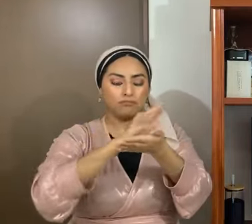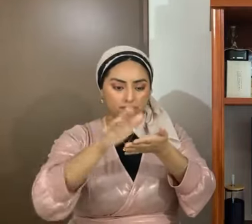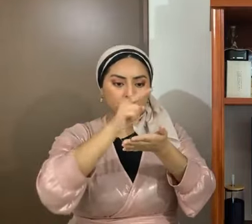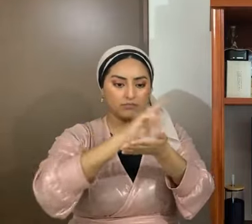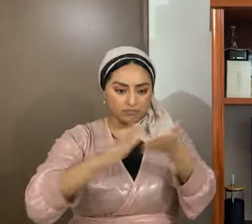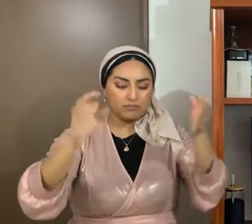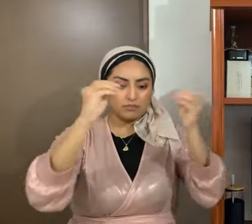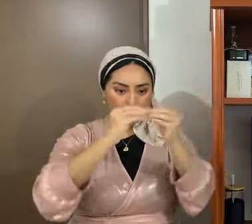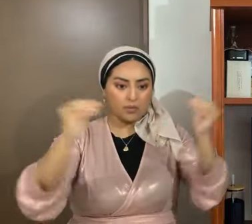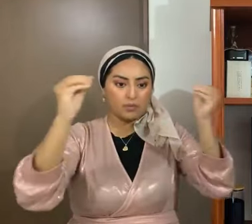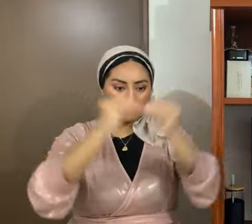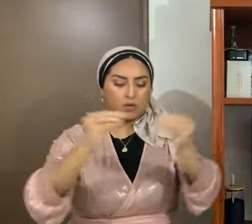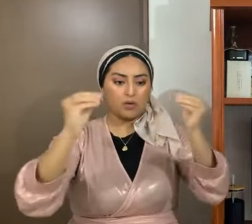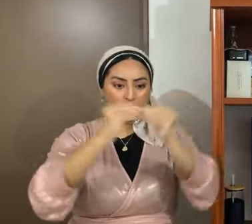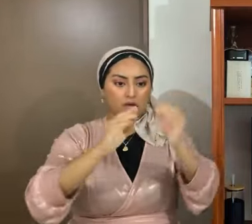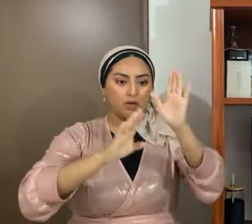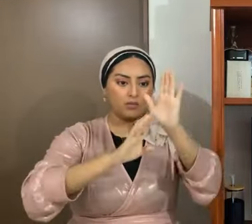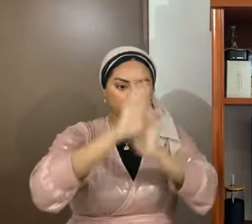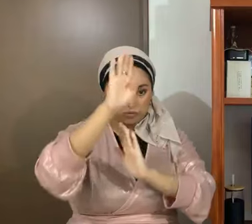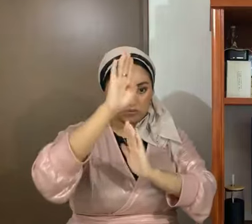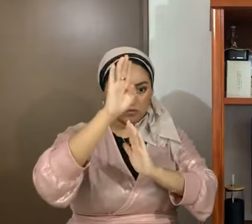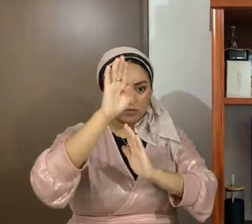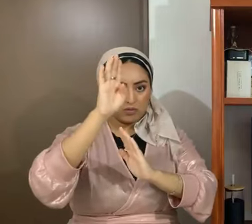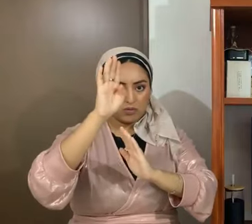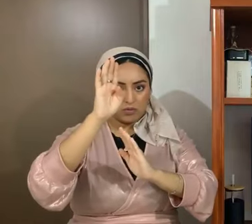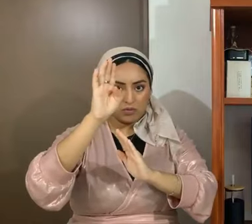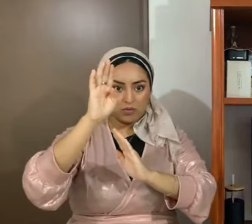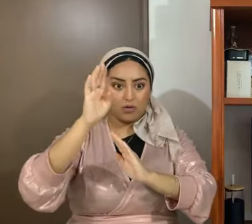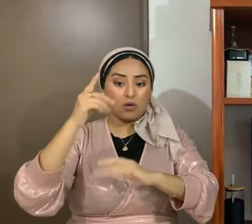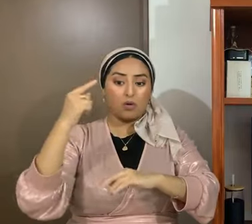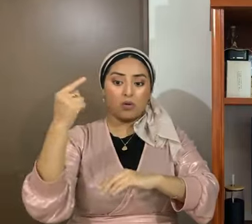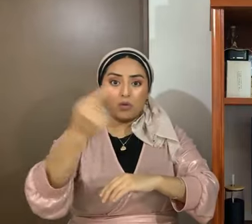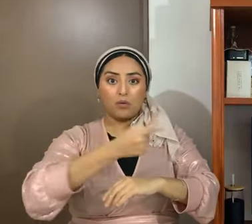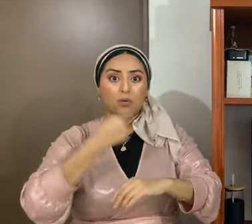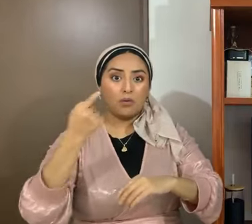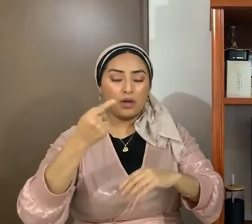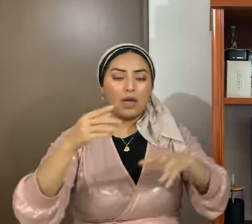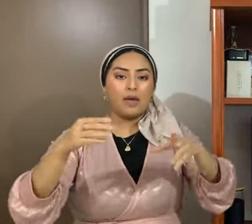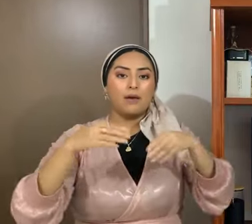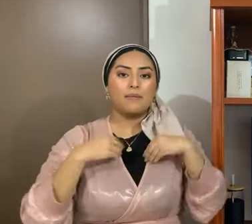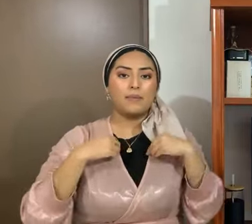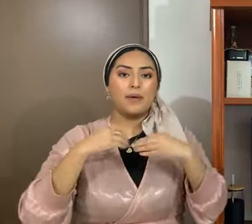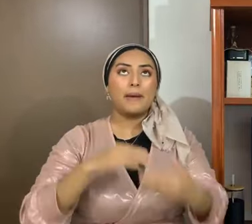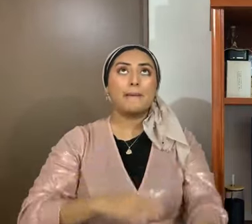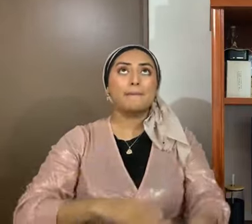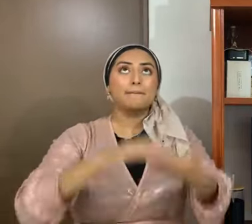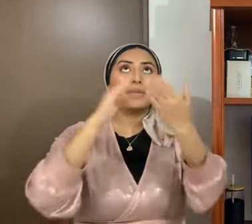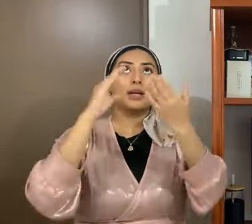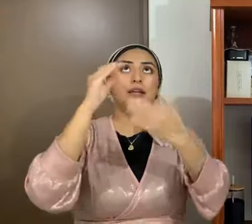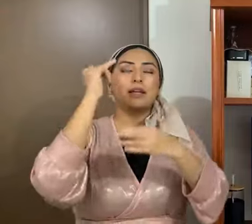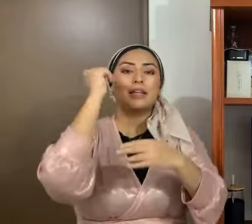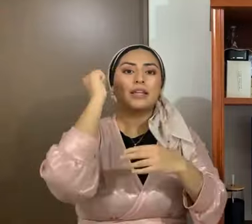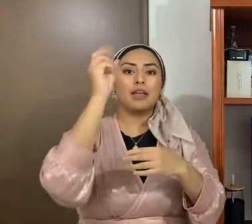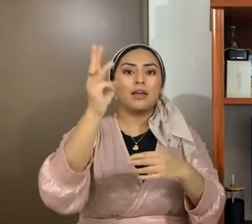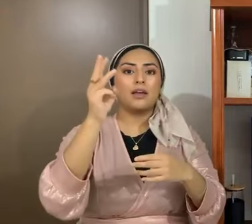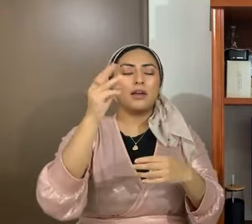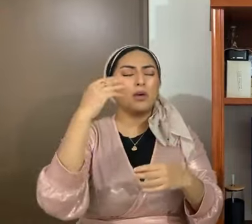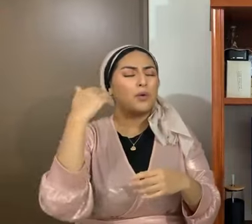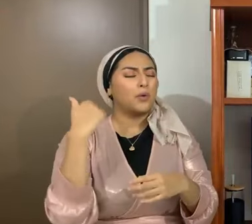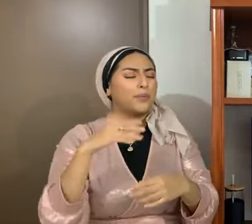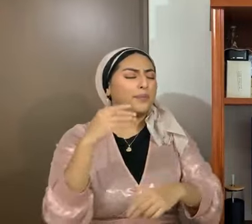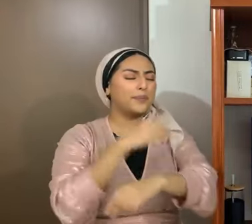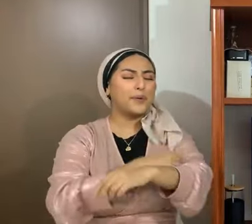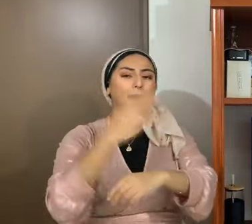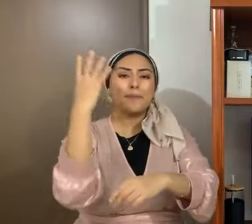más purificación, más crecimiento. Entonces seremos aceptos delante de Yahshua. ¡Qué